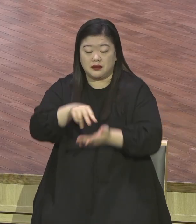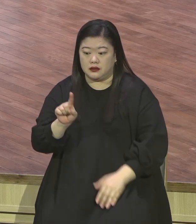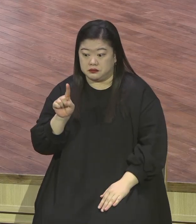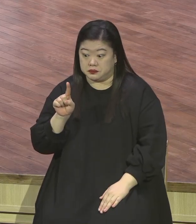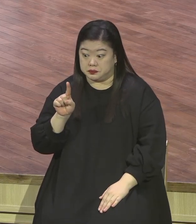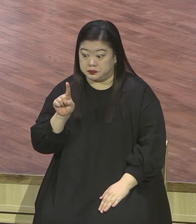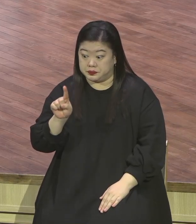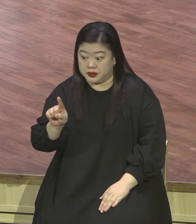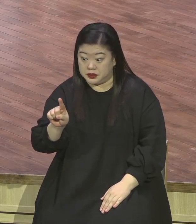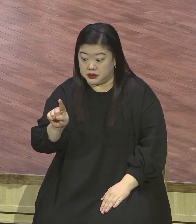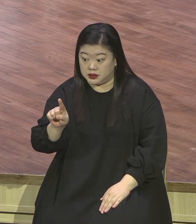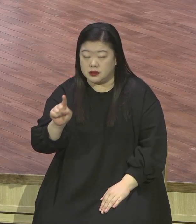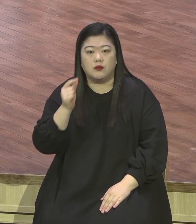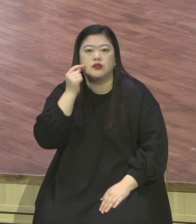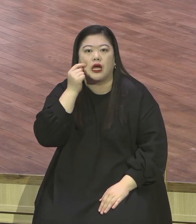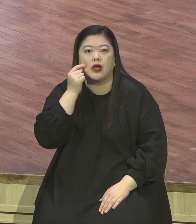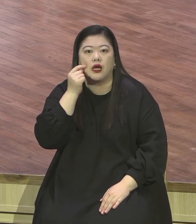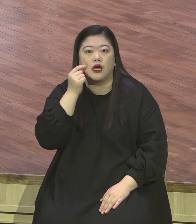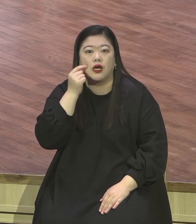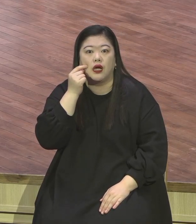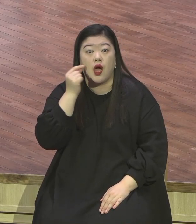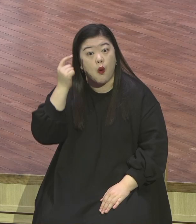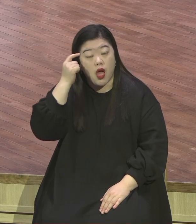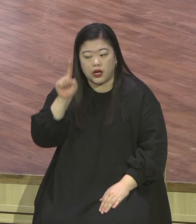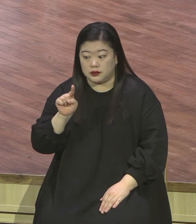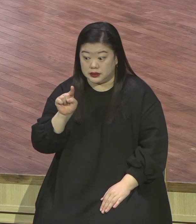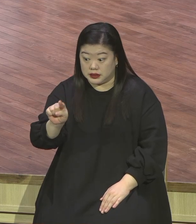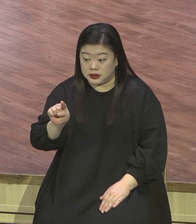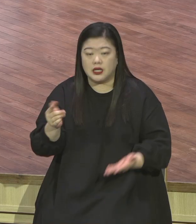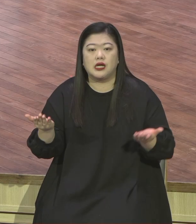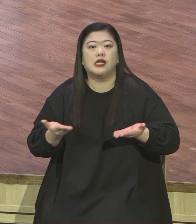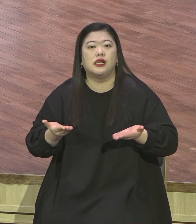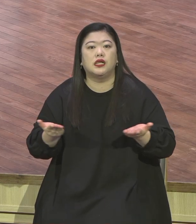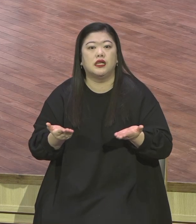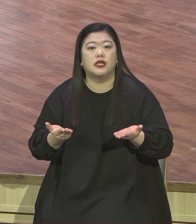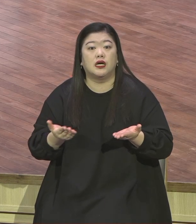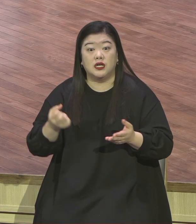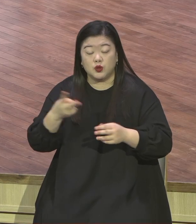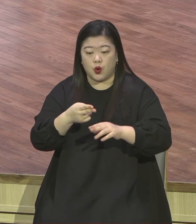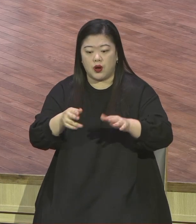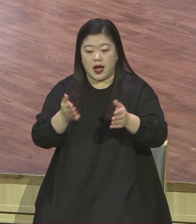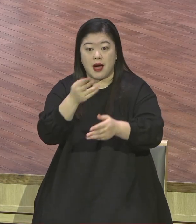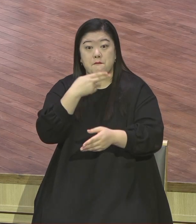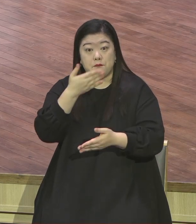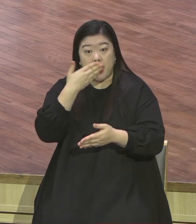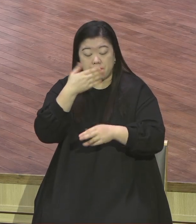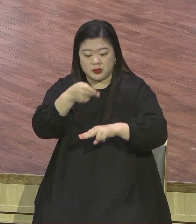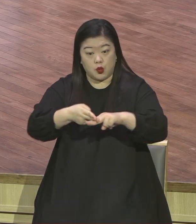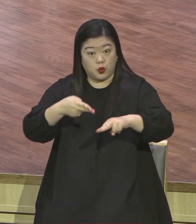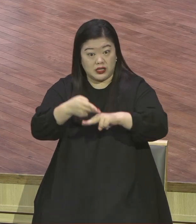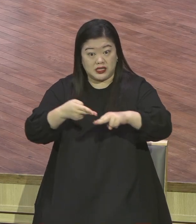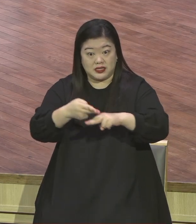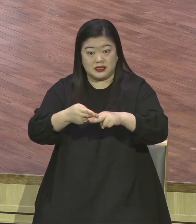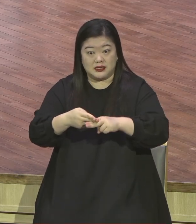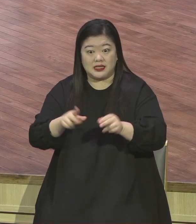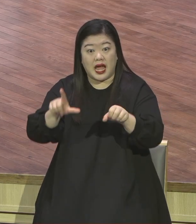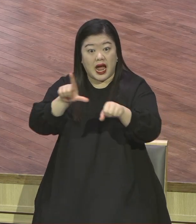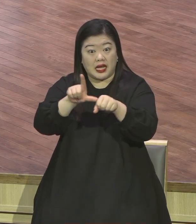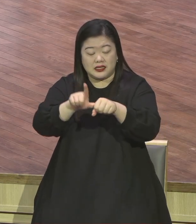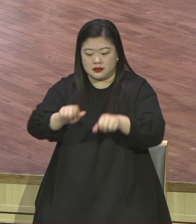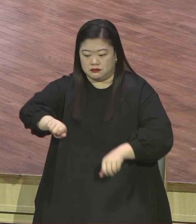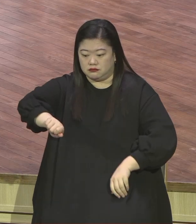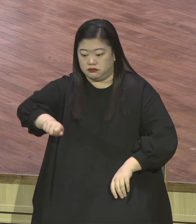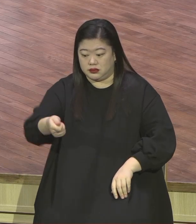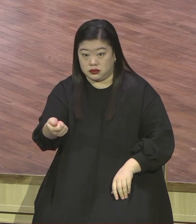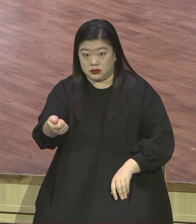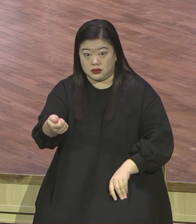가스를 못합니다. 지금 뉴욕 미국 뉴욕에 살면서도 뉴욕에서 이 가스 이 바볼말 가스를 틀어달라고 와 이 오대에 부탁합니다. 이